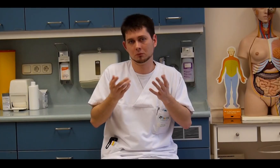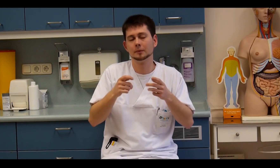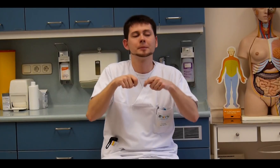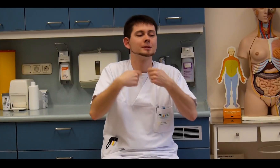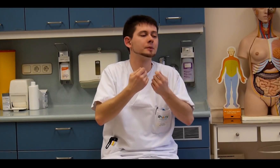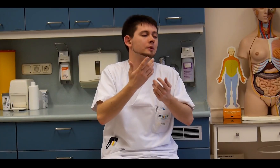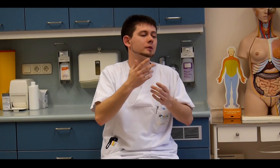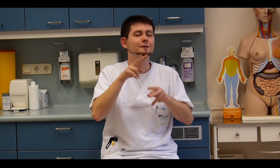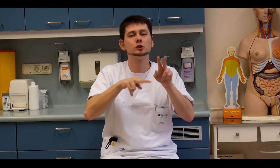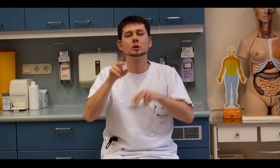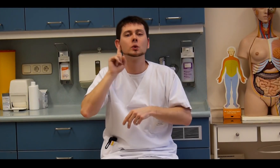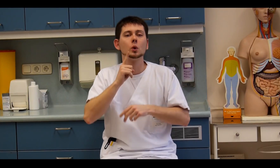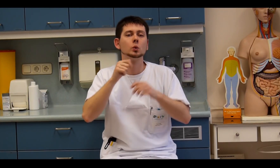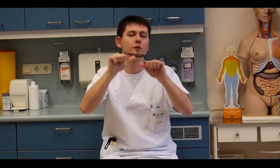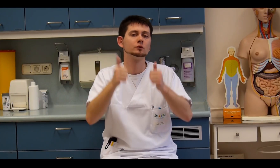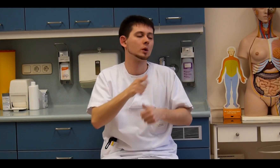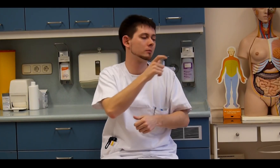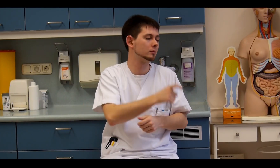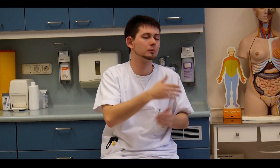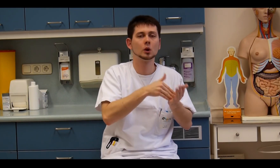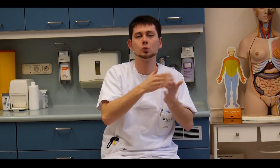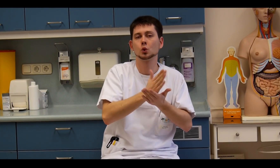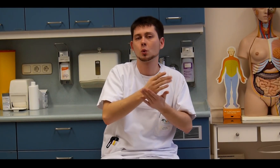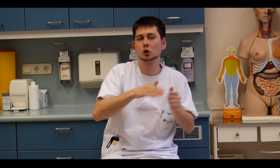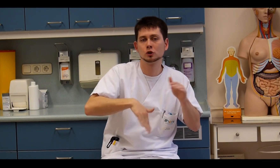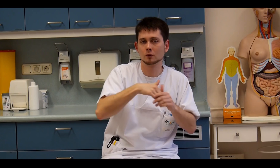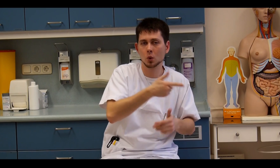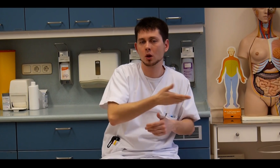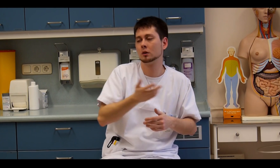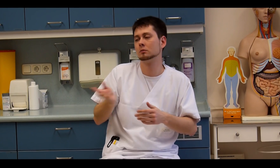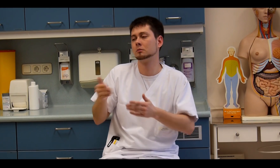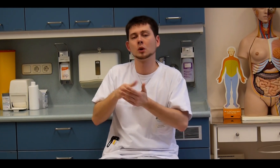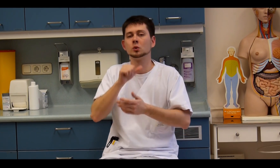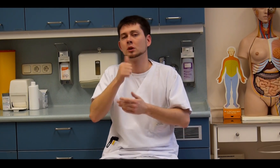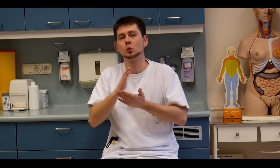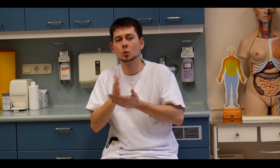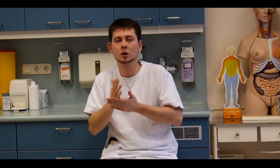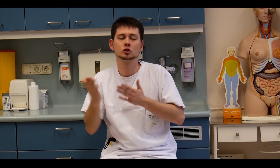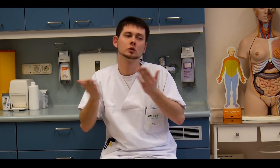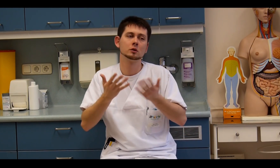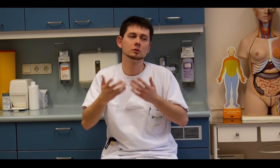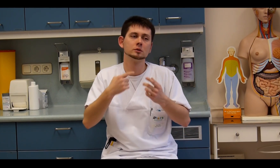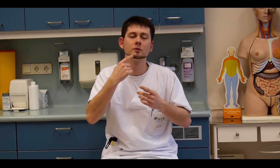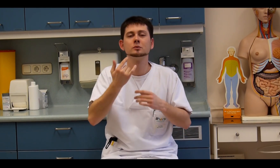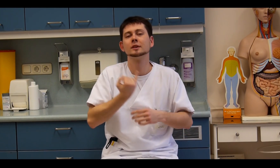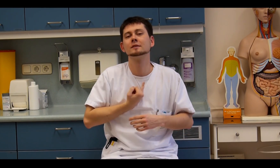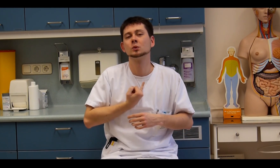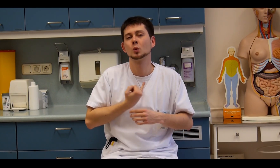Es gibt unterschiedliche Kommunikationsformen mit Gehörlosen. Einige brauchen volle Dolmetschbegleitung, andere brauchen keine